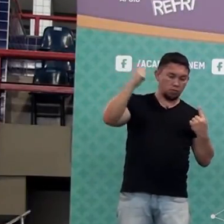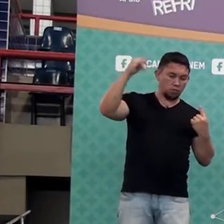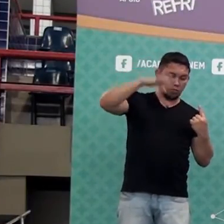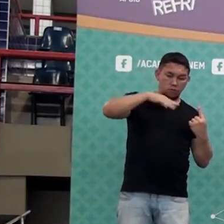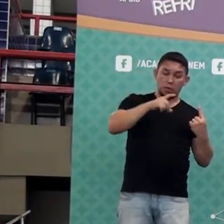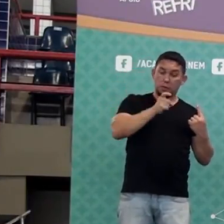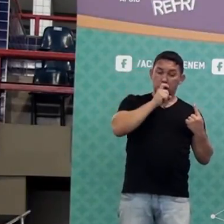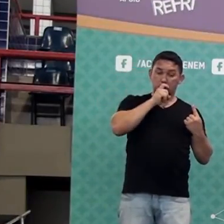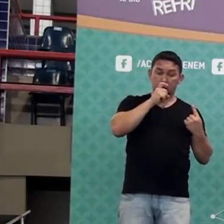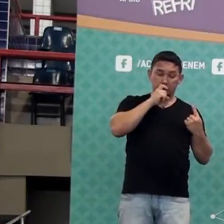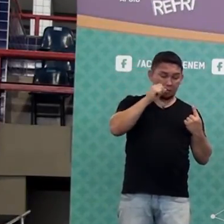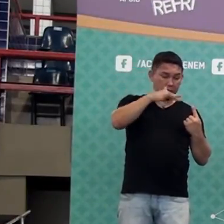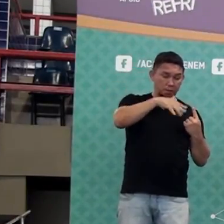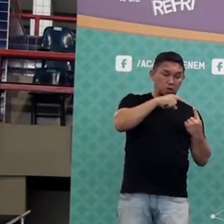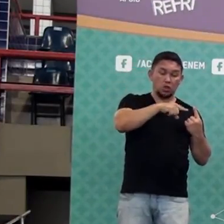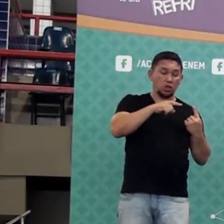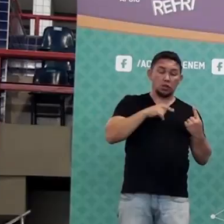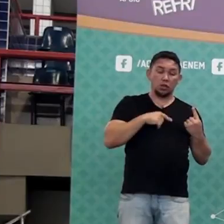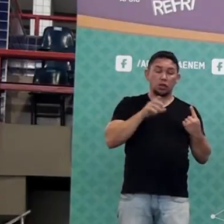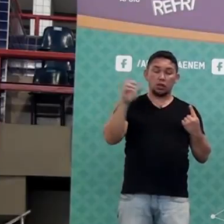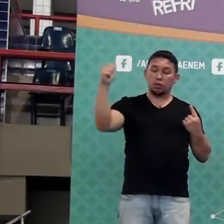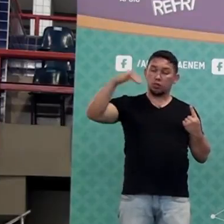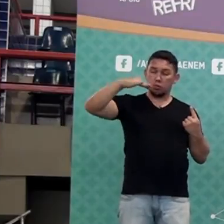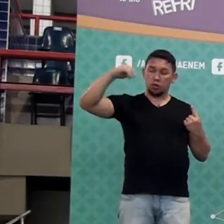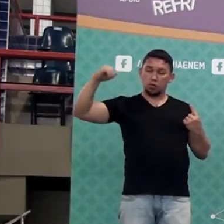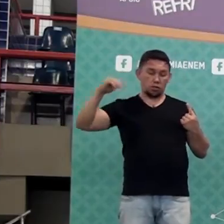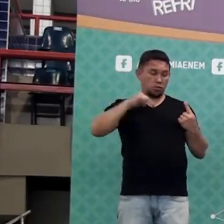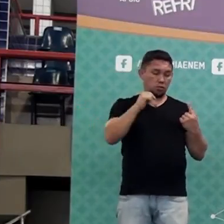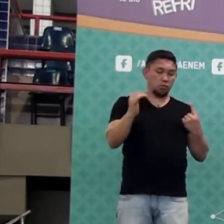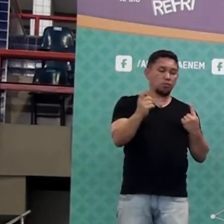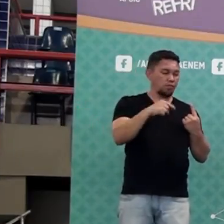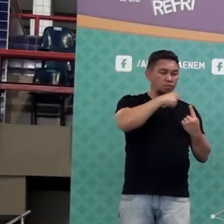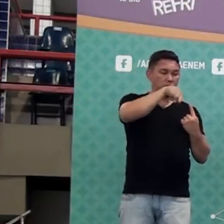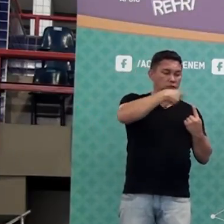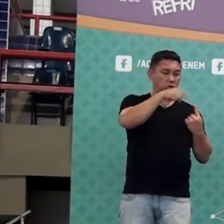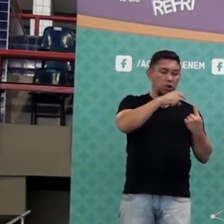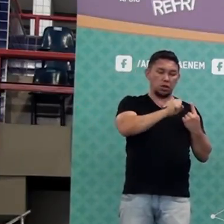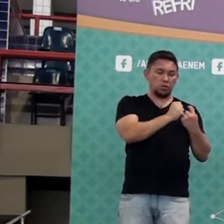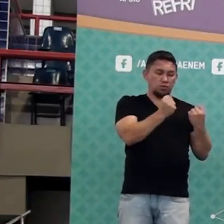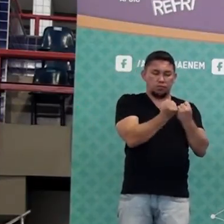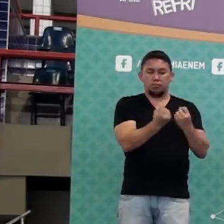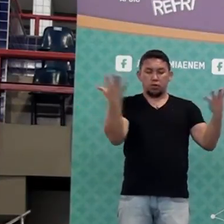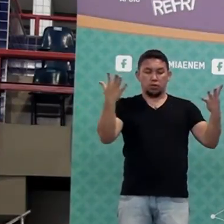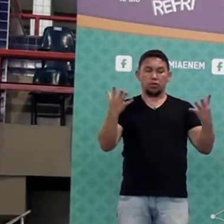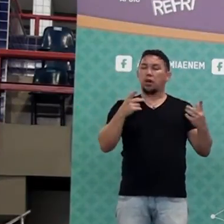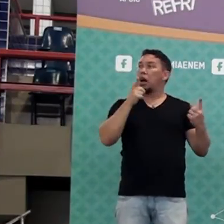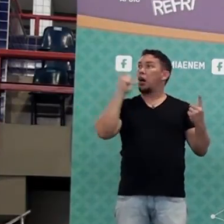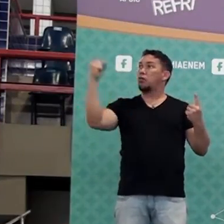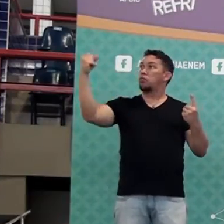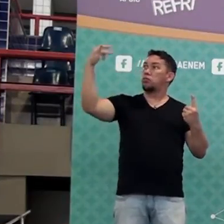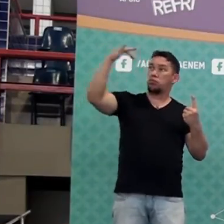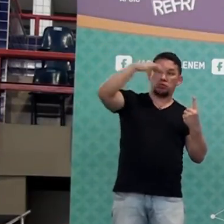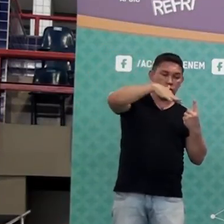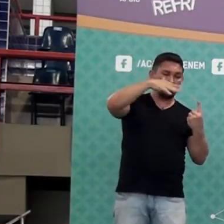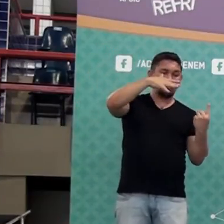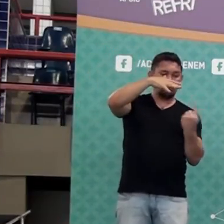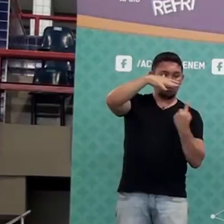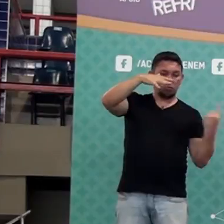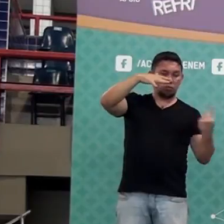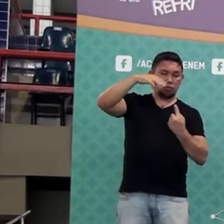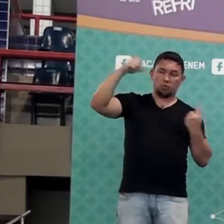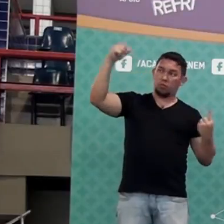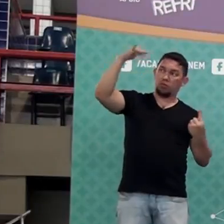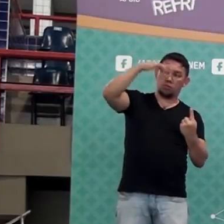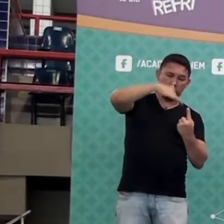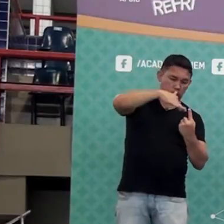de resfriar o reator pode explodir. Então, você tem que jogar a água para resfriar. Quando essa água entra em